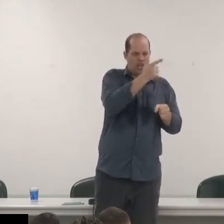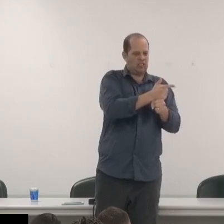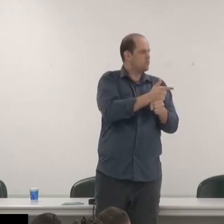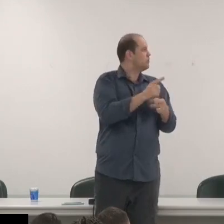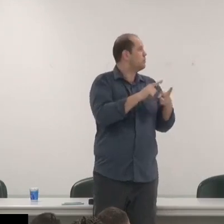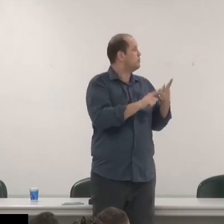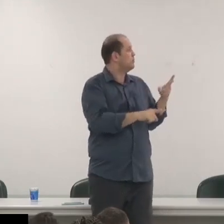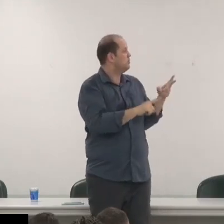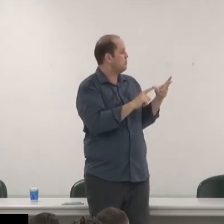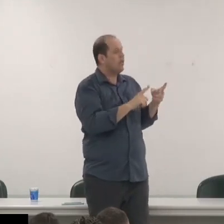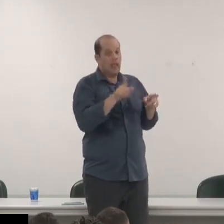interessante poder